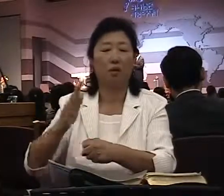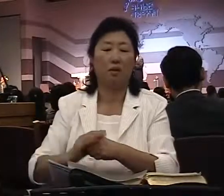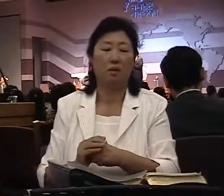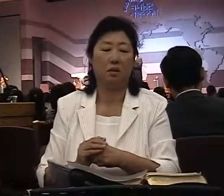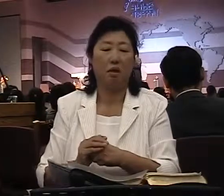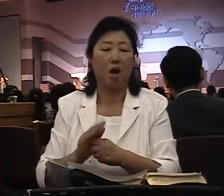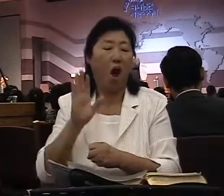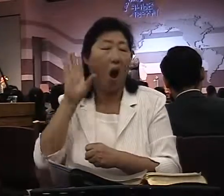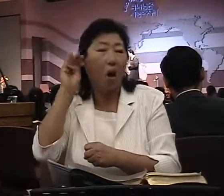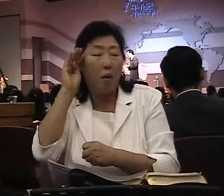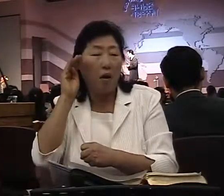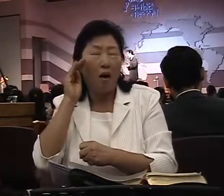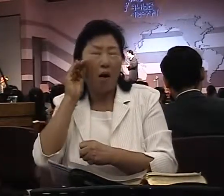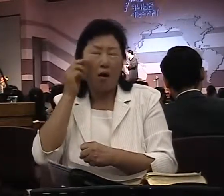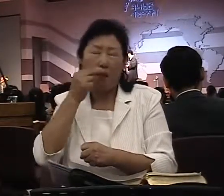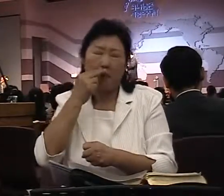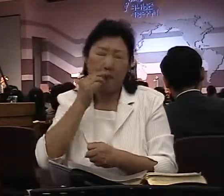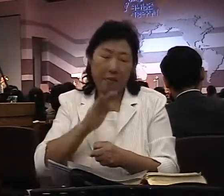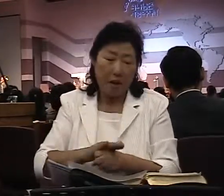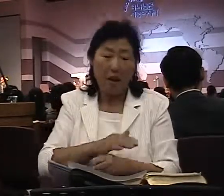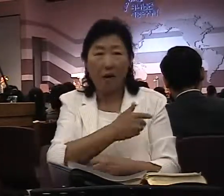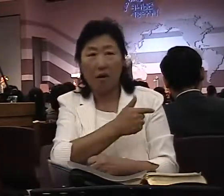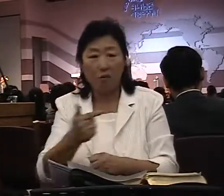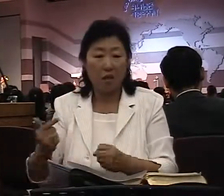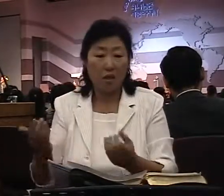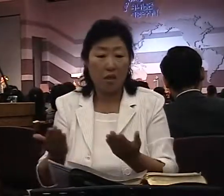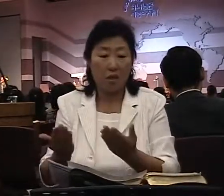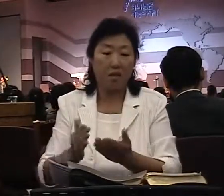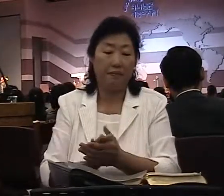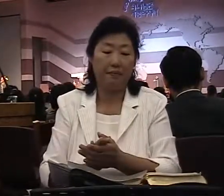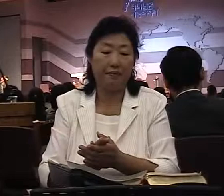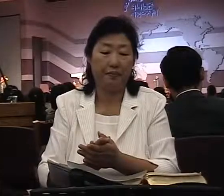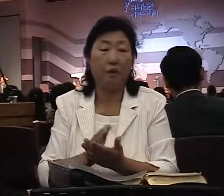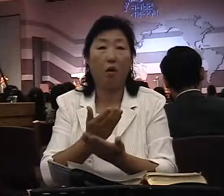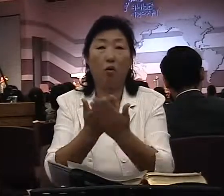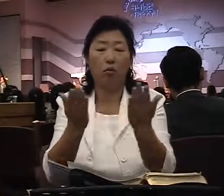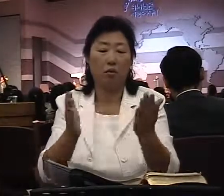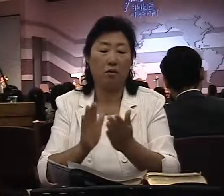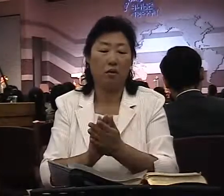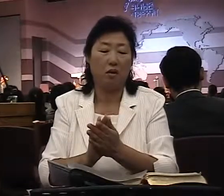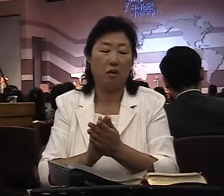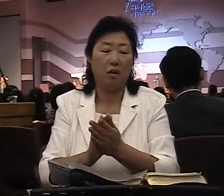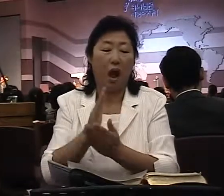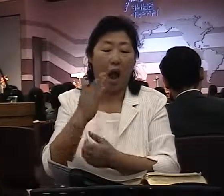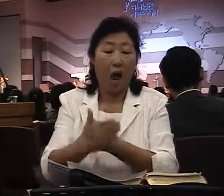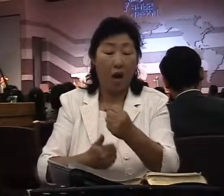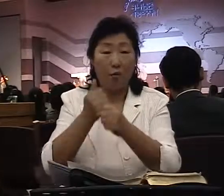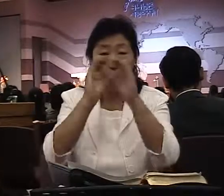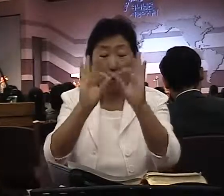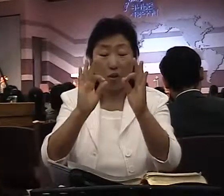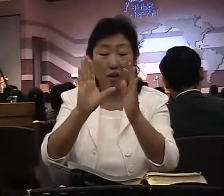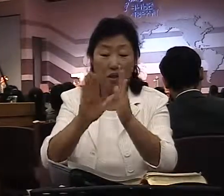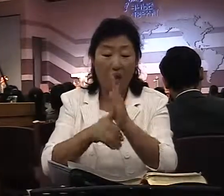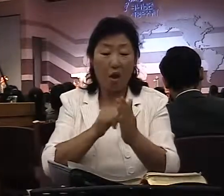얼마나 어처구니 없고 엄청난 일입니다. 여러분, 하나님이 보실 때 우리를 그렇게 보시지